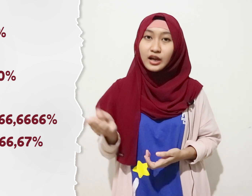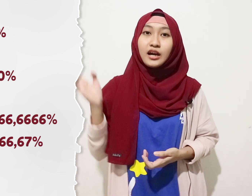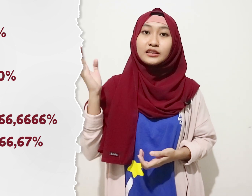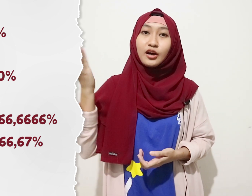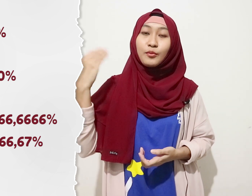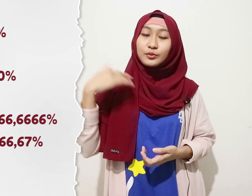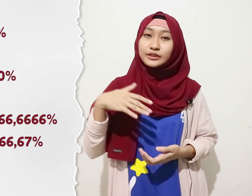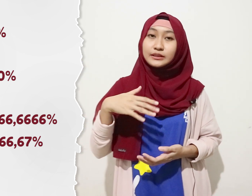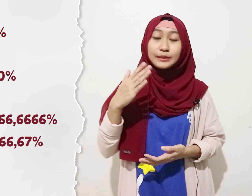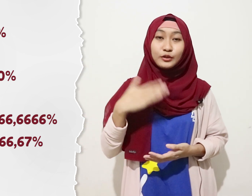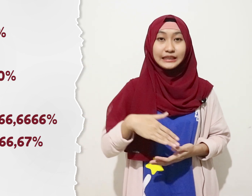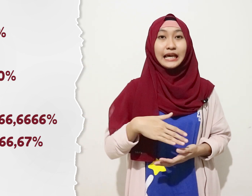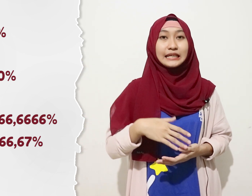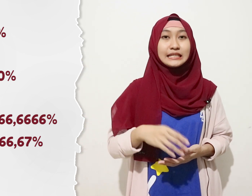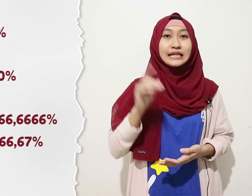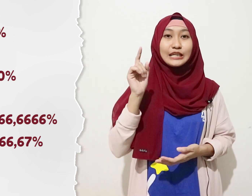266,67, atau mau dibuletin lagi jadi